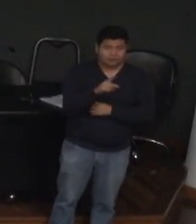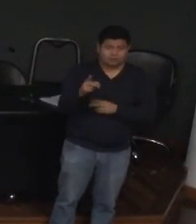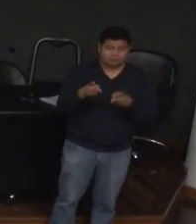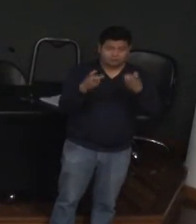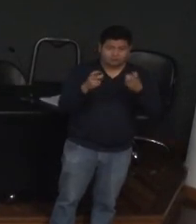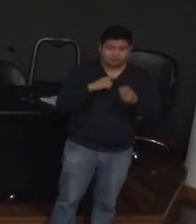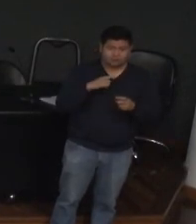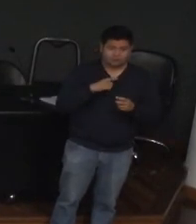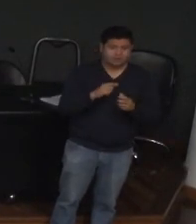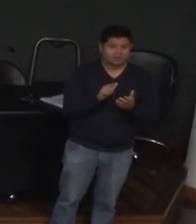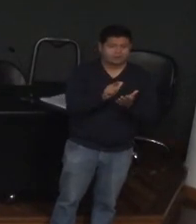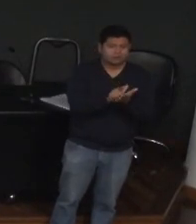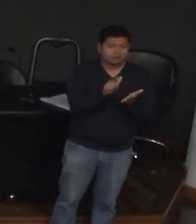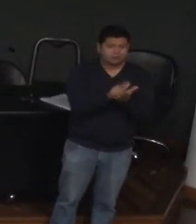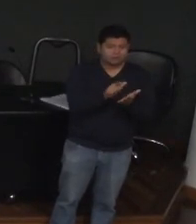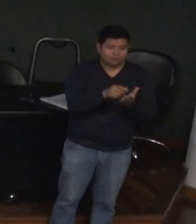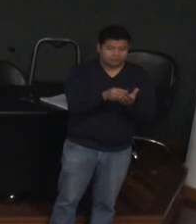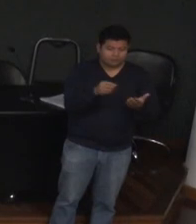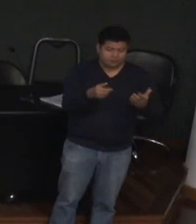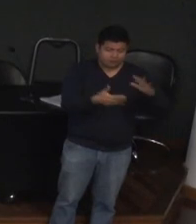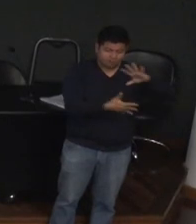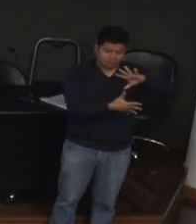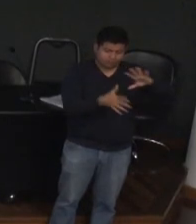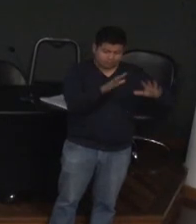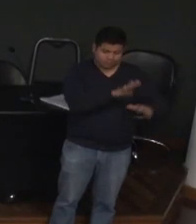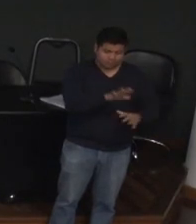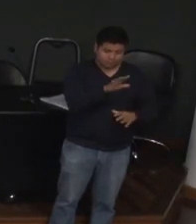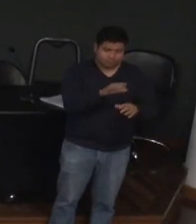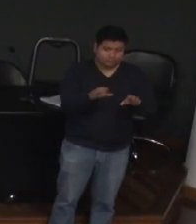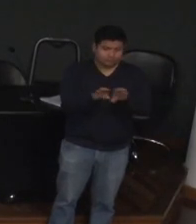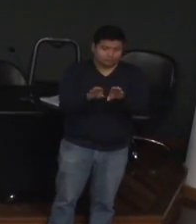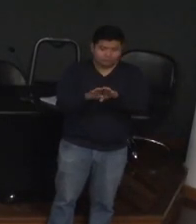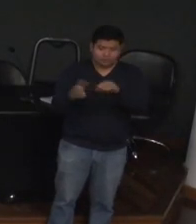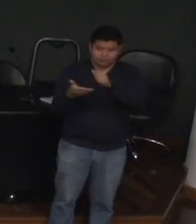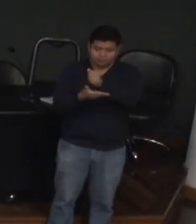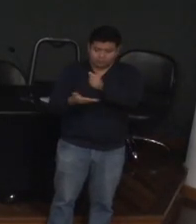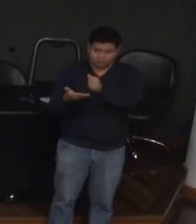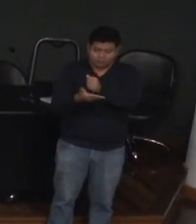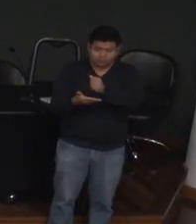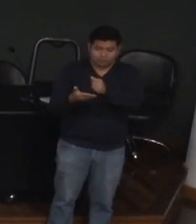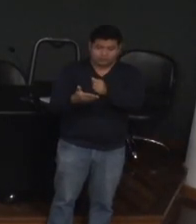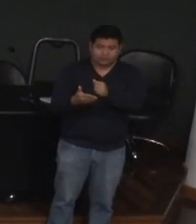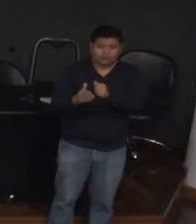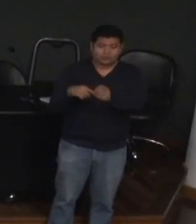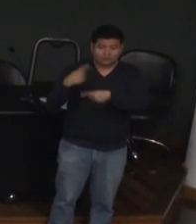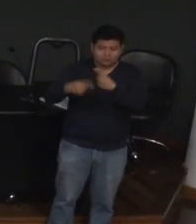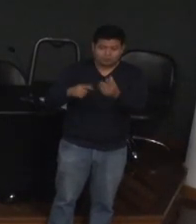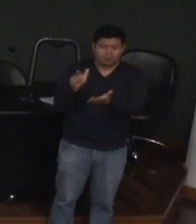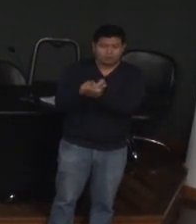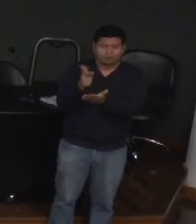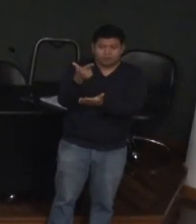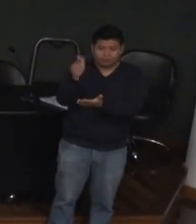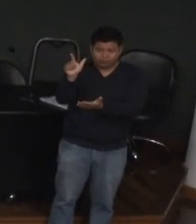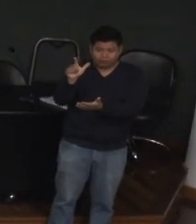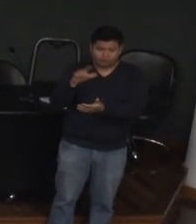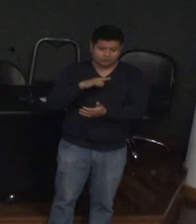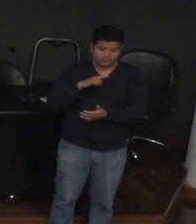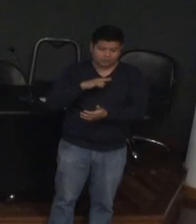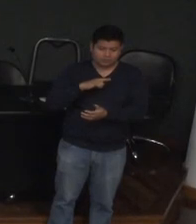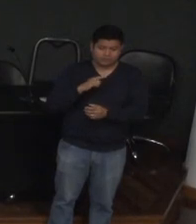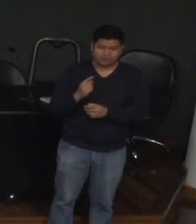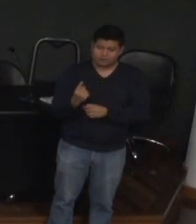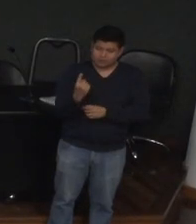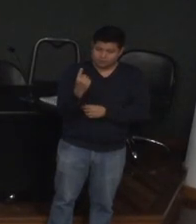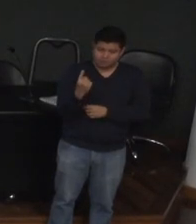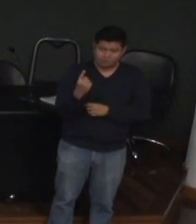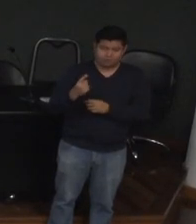página que é o mapeamento, uma página que é a matriz... E uma página que é o plano de ação. Vocês só vão ter que